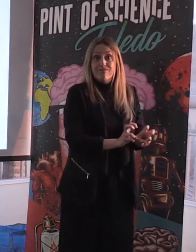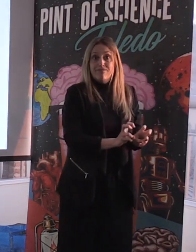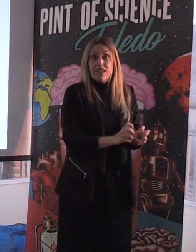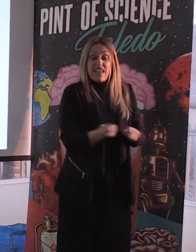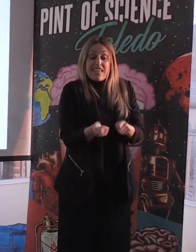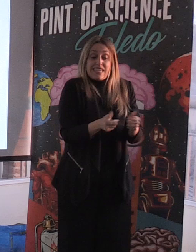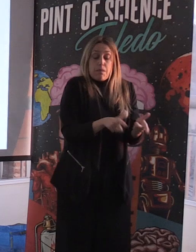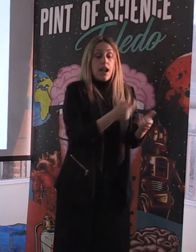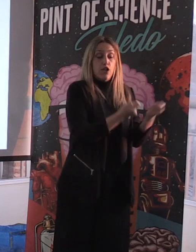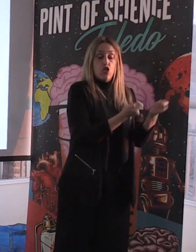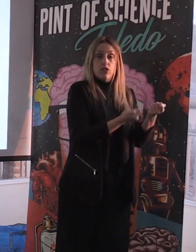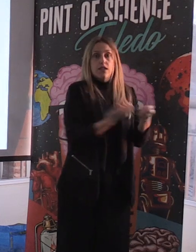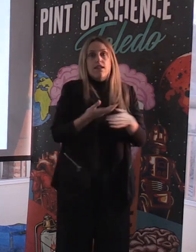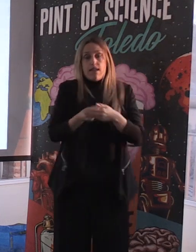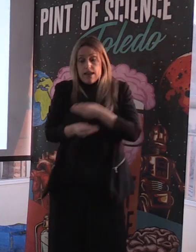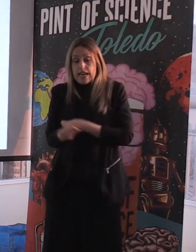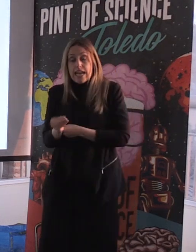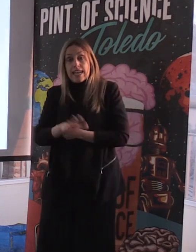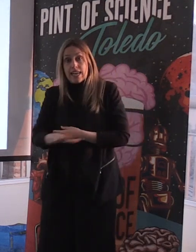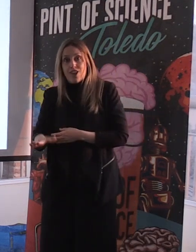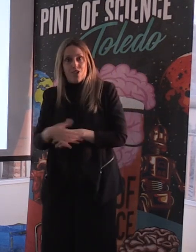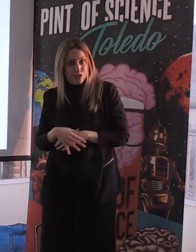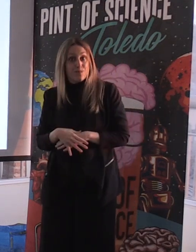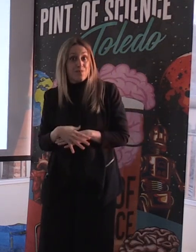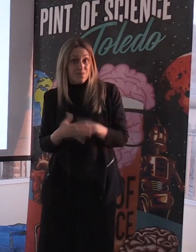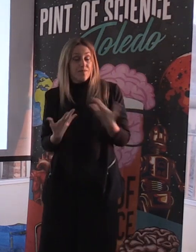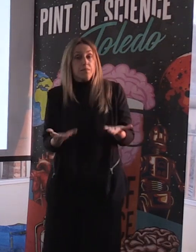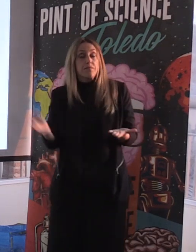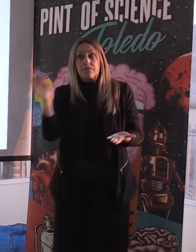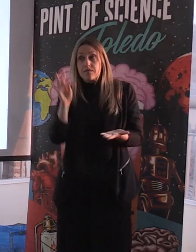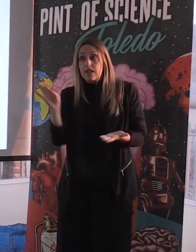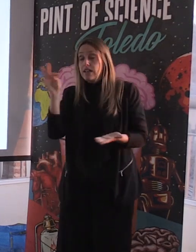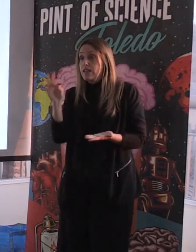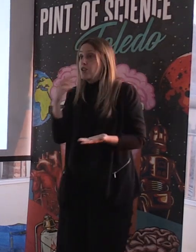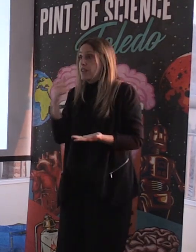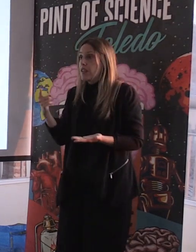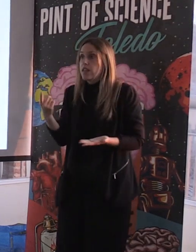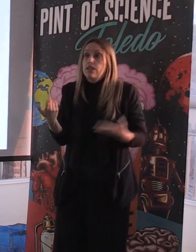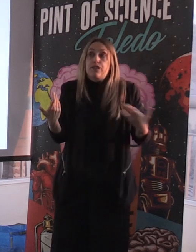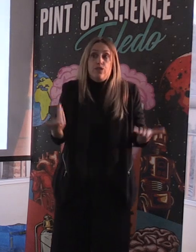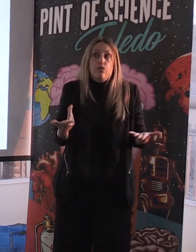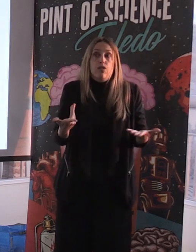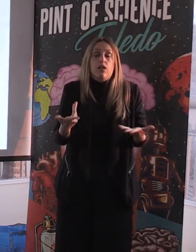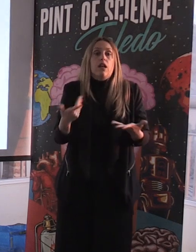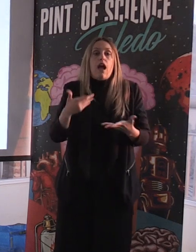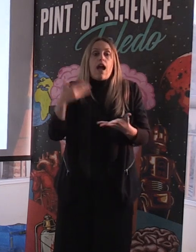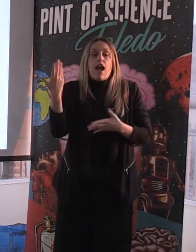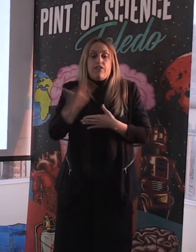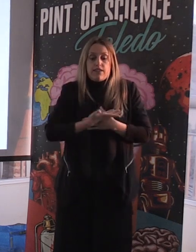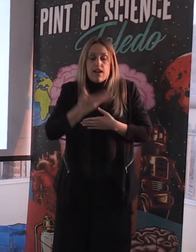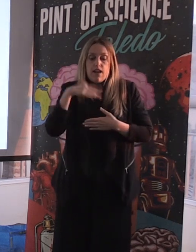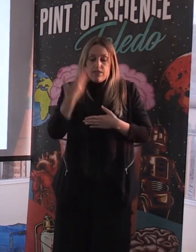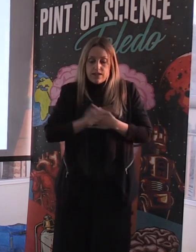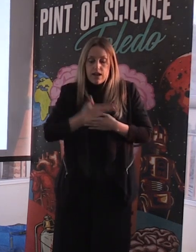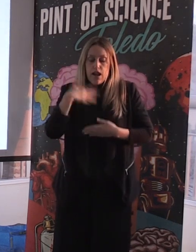es, o se basa en el concepto que es inevitable la acumulación de daños en el